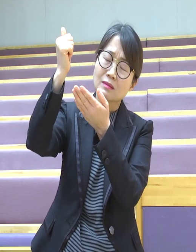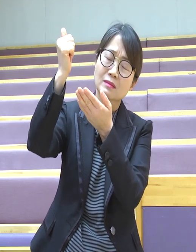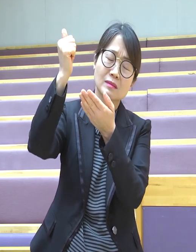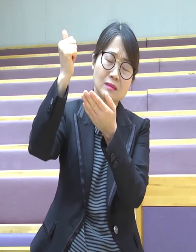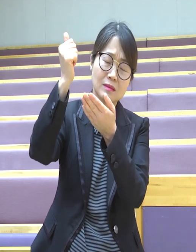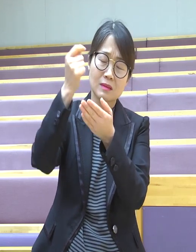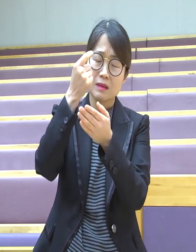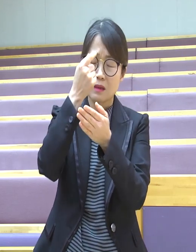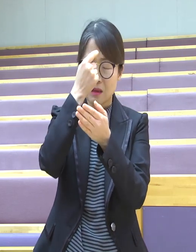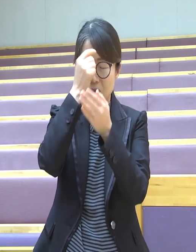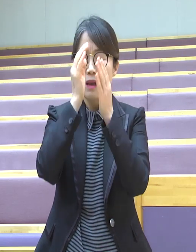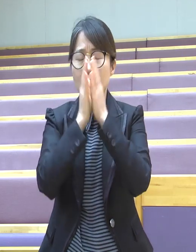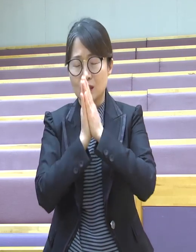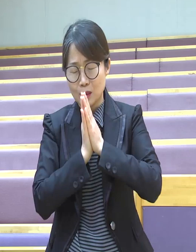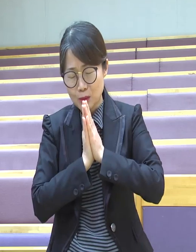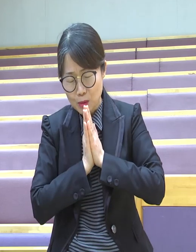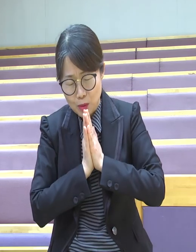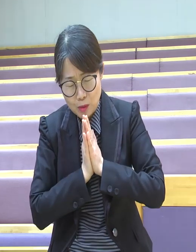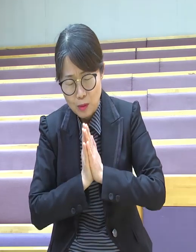주님께